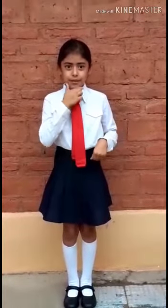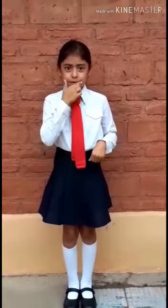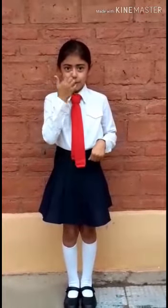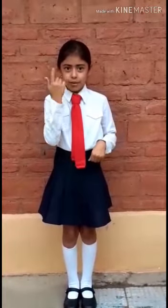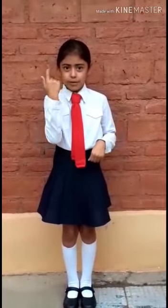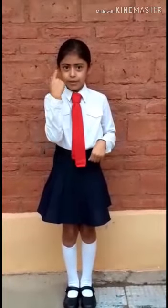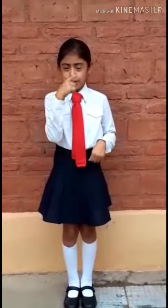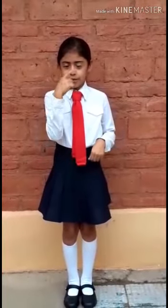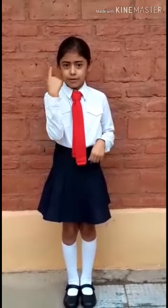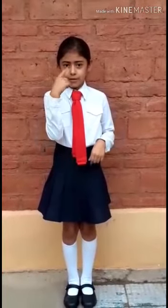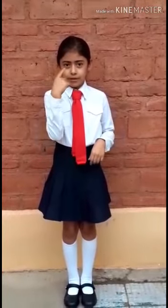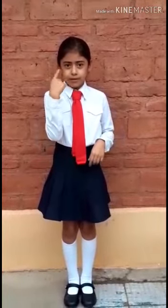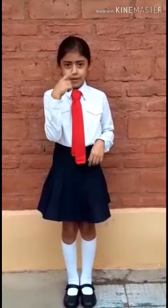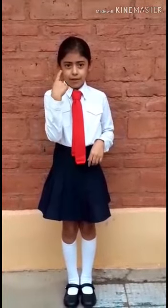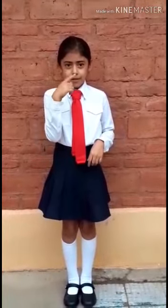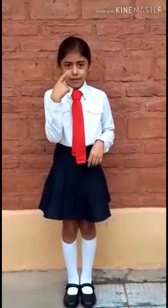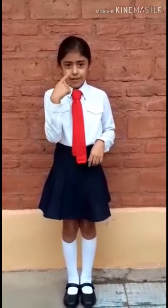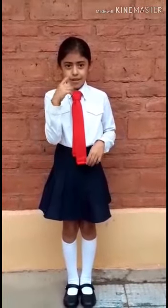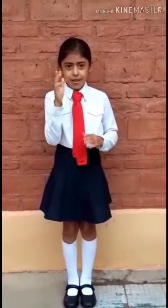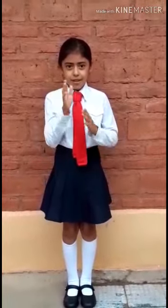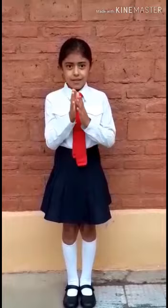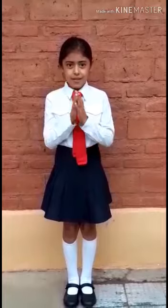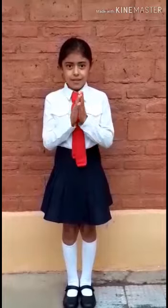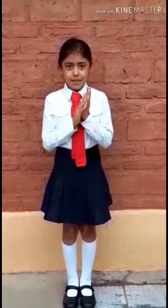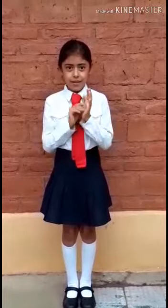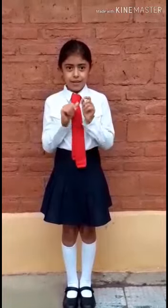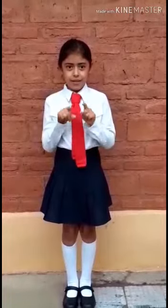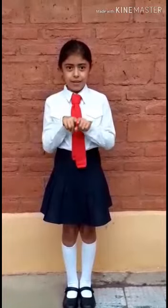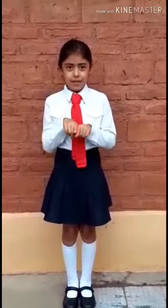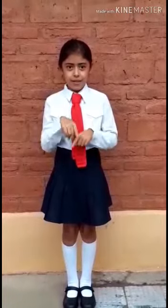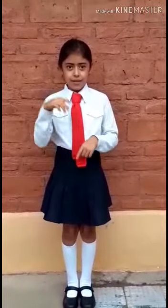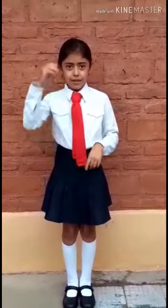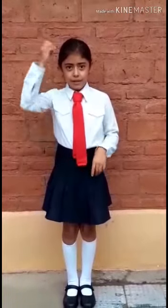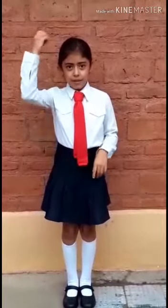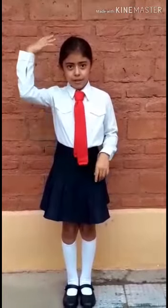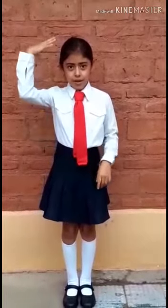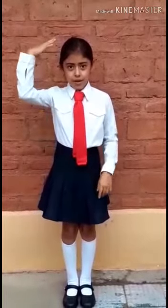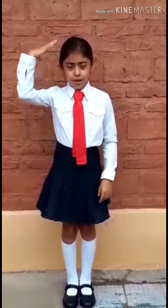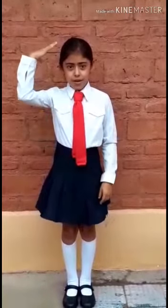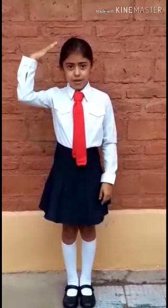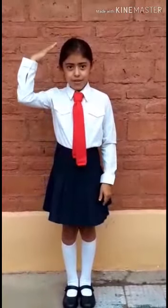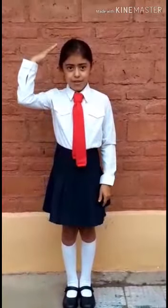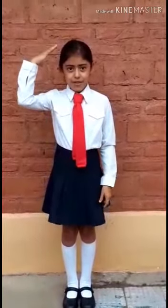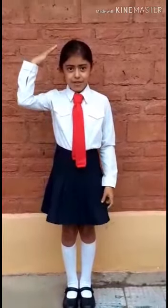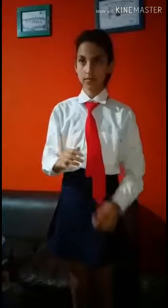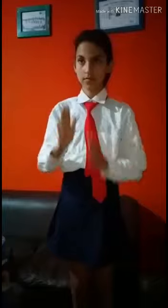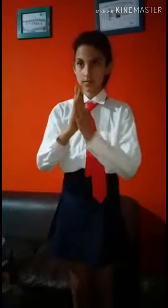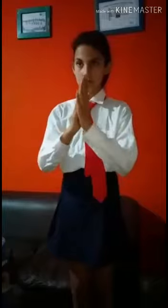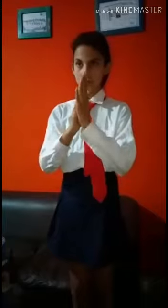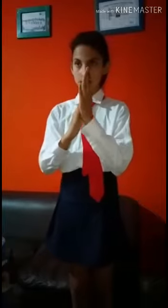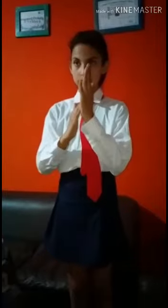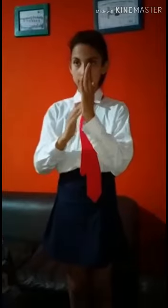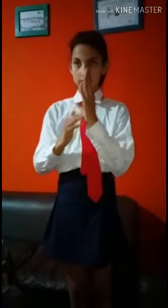y celeste, como el sol de la mañana, su